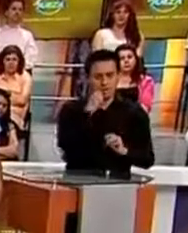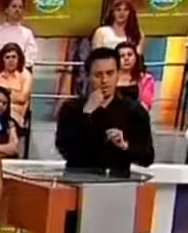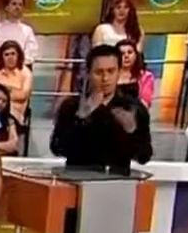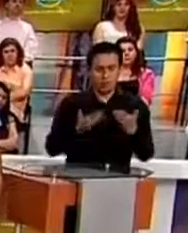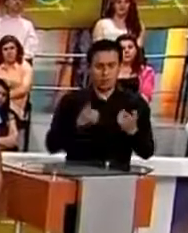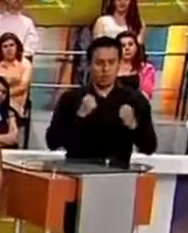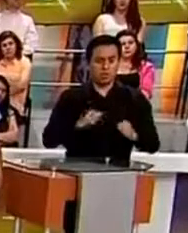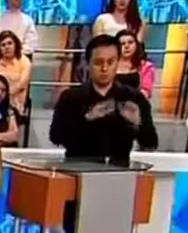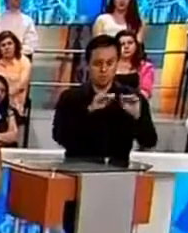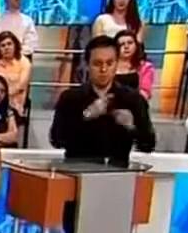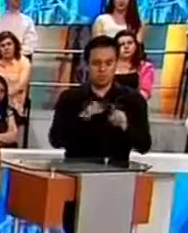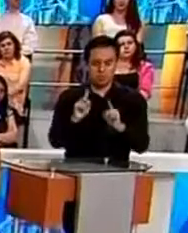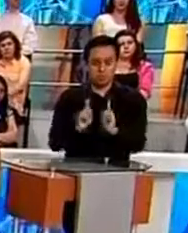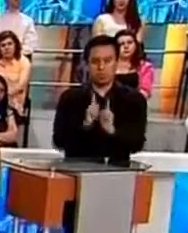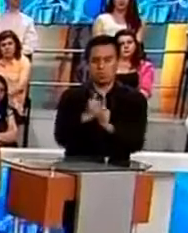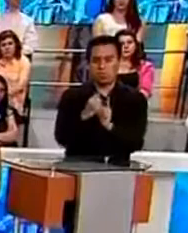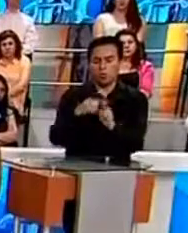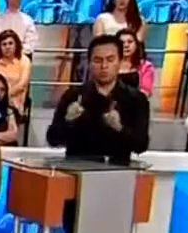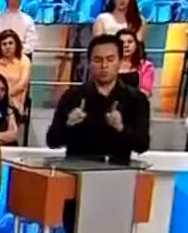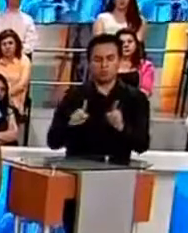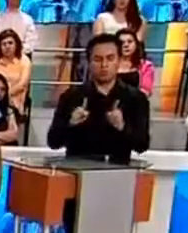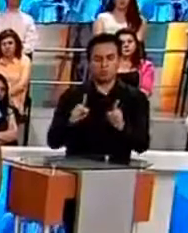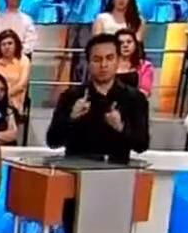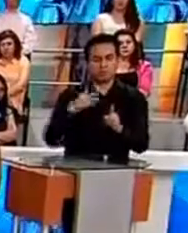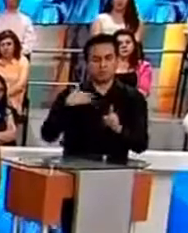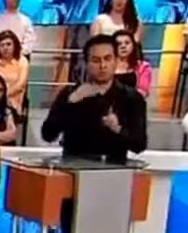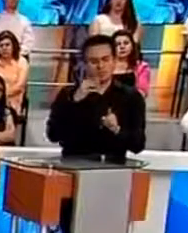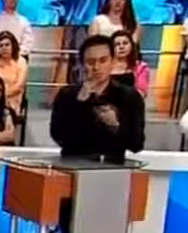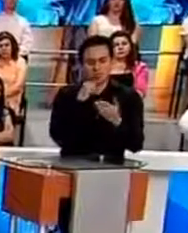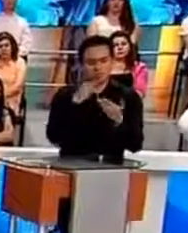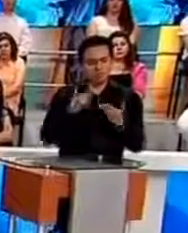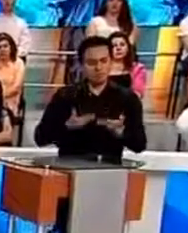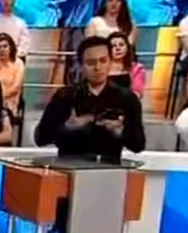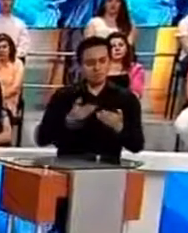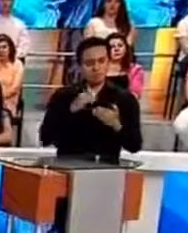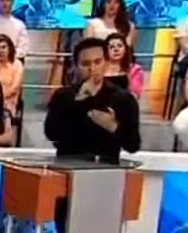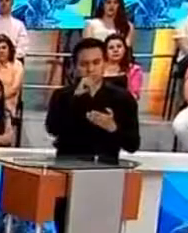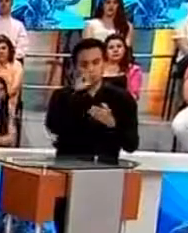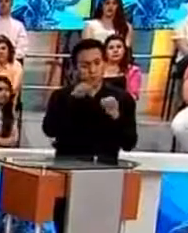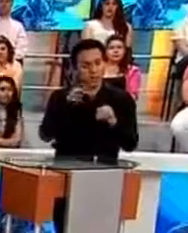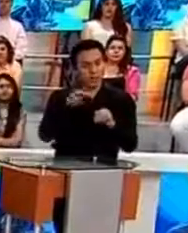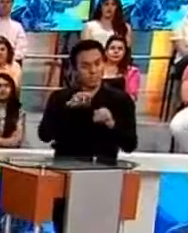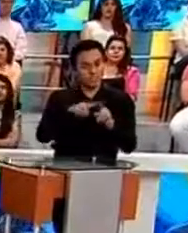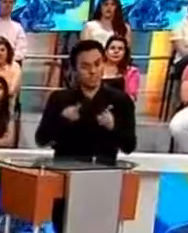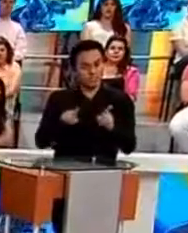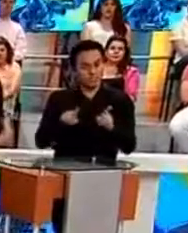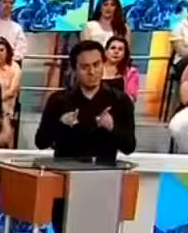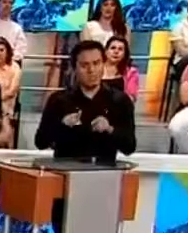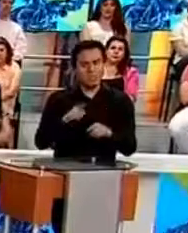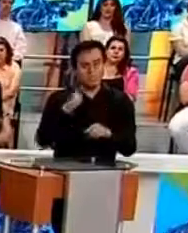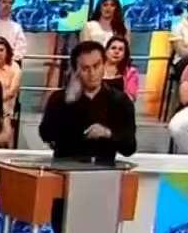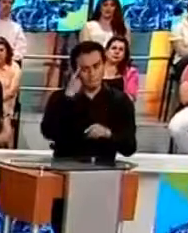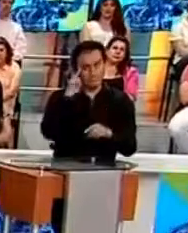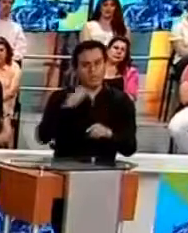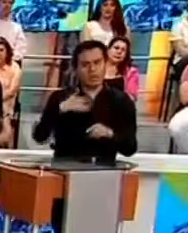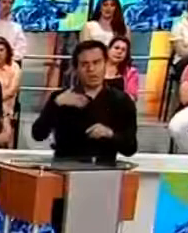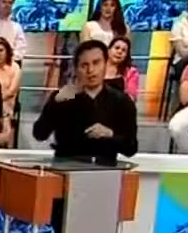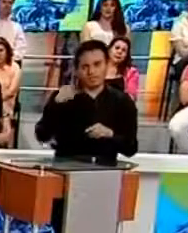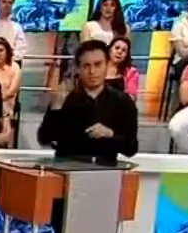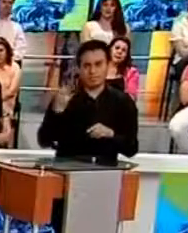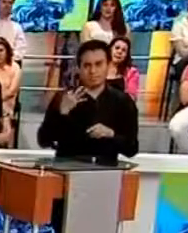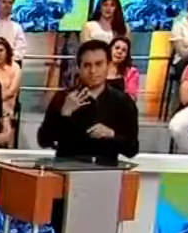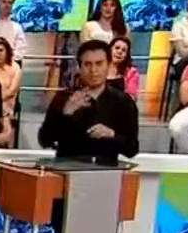hacer lo mismo con otras personas con las cuales no tiene esa habitualidad que tenía con la mamá. Pero pasó lo siguiente, un segundo.